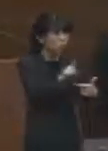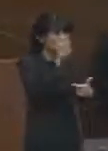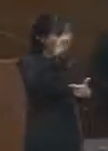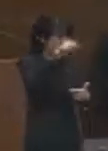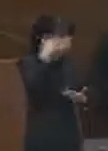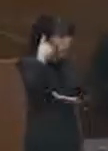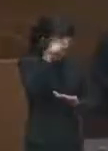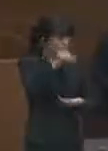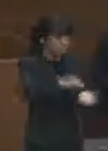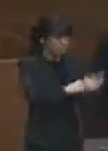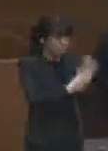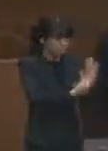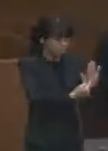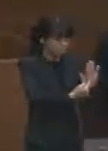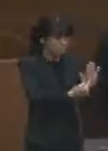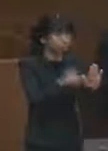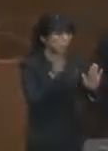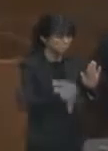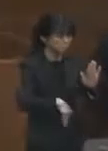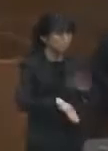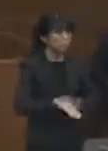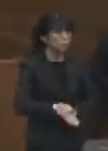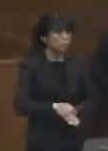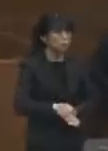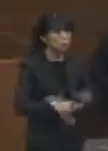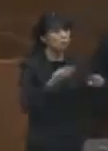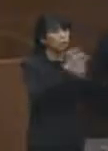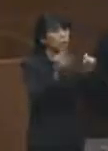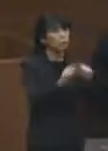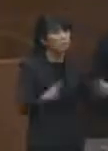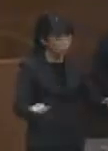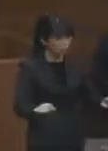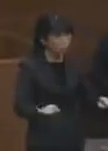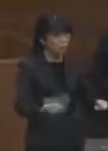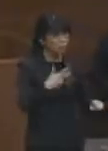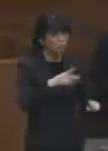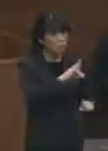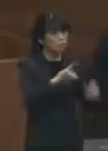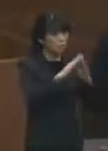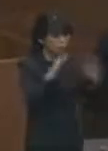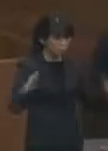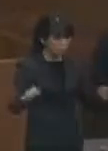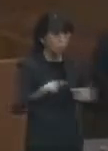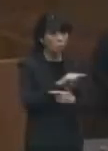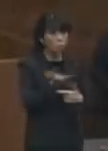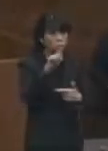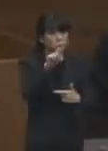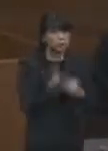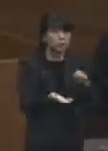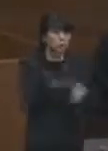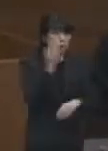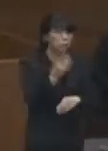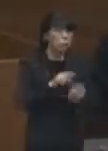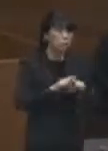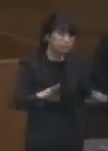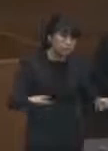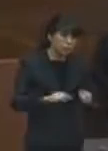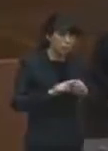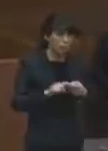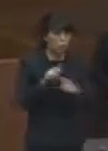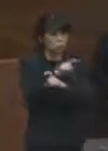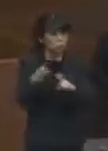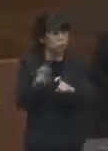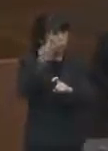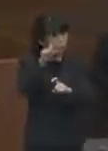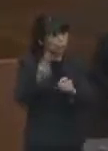でご提案させていただいたところであります。結果といたしまして、市議会から6分の1以上にすべき、10分の